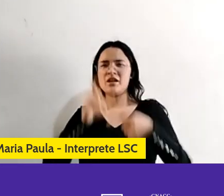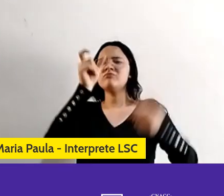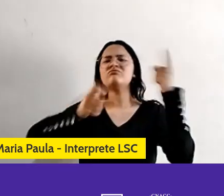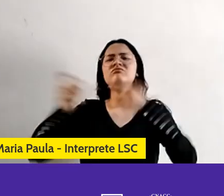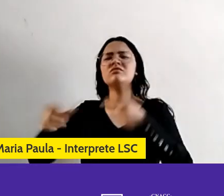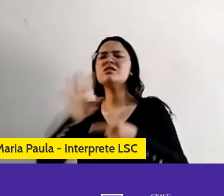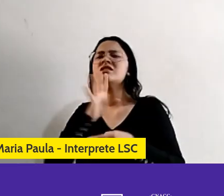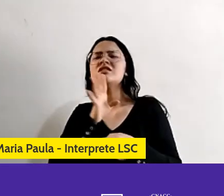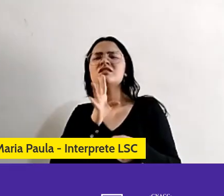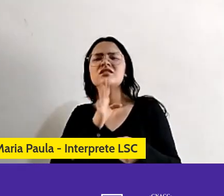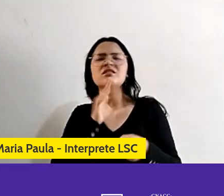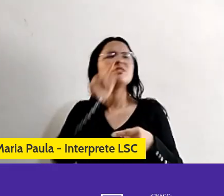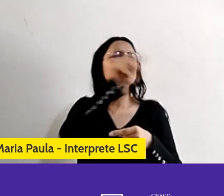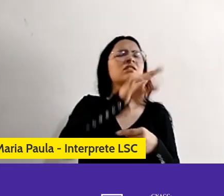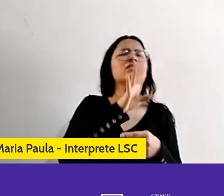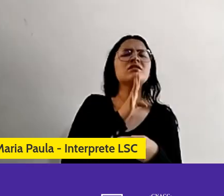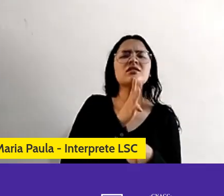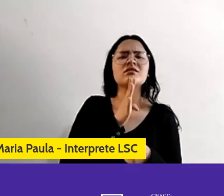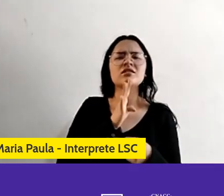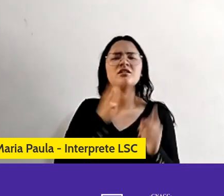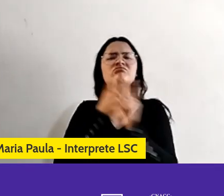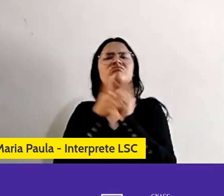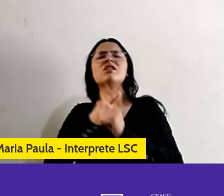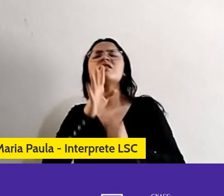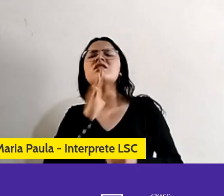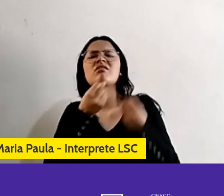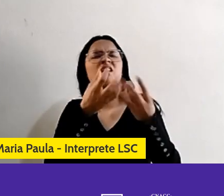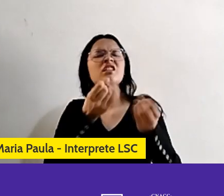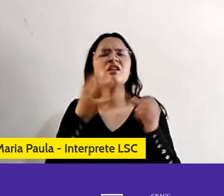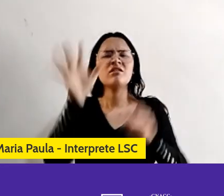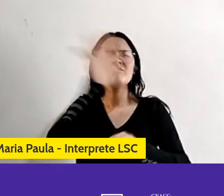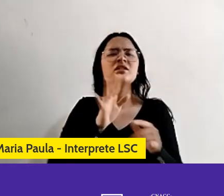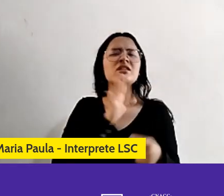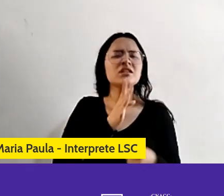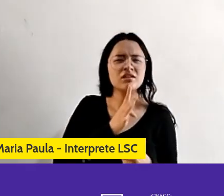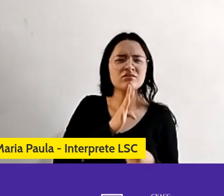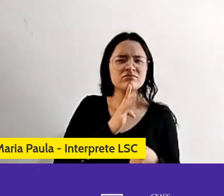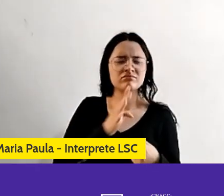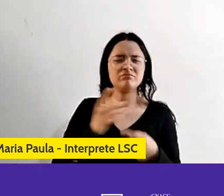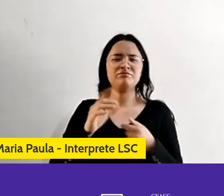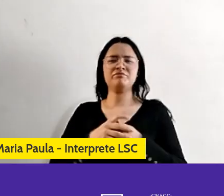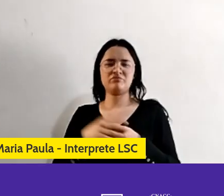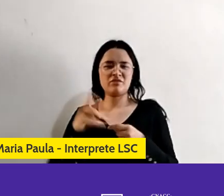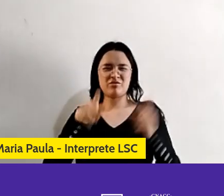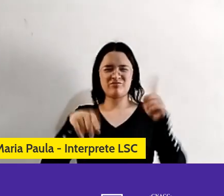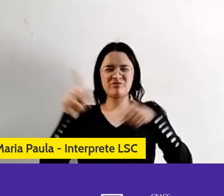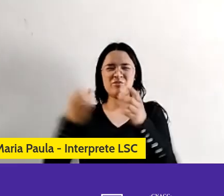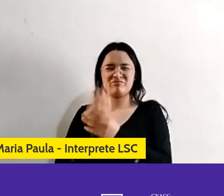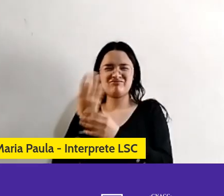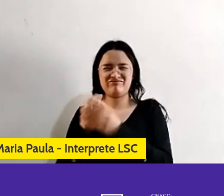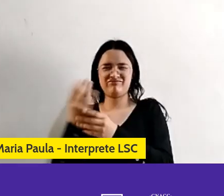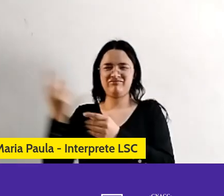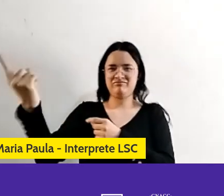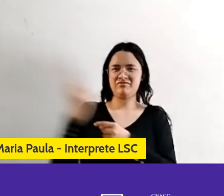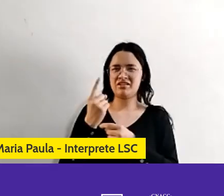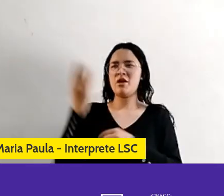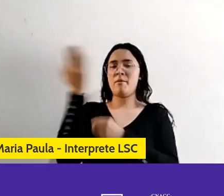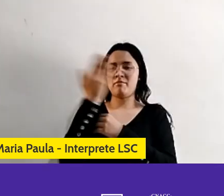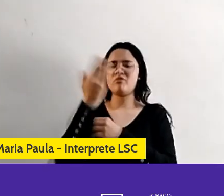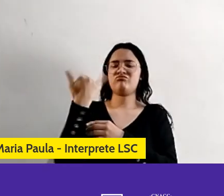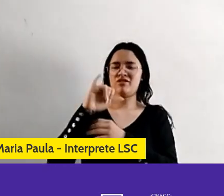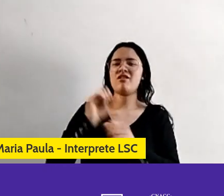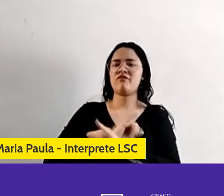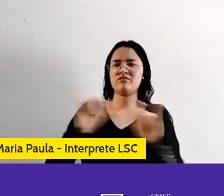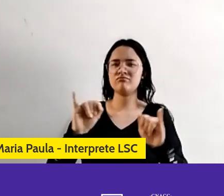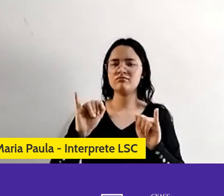qué público le vamos a contar esa historia. Hay muchas veces que los productores llegan con la película terminada y la